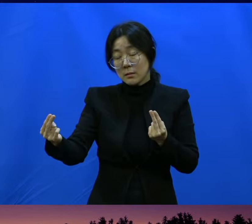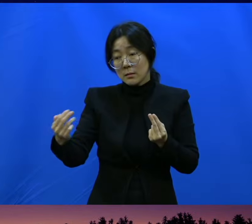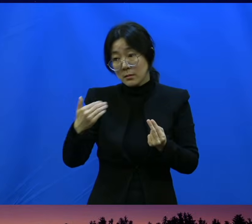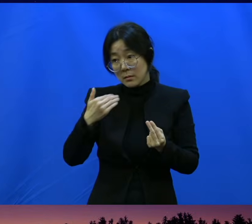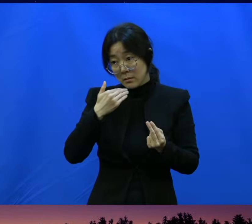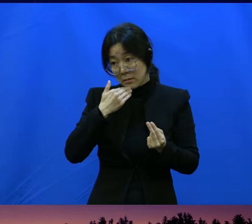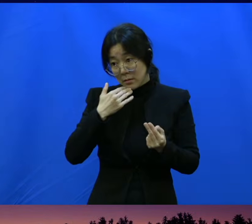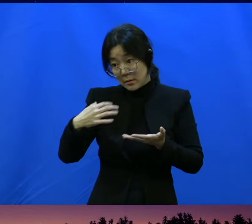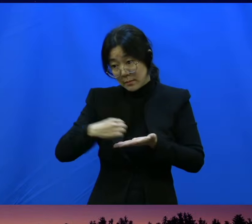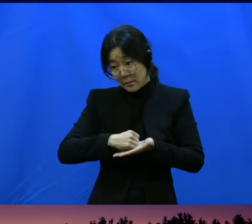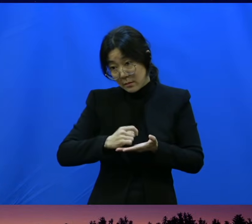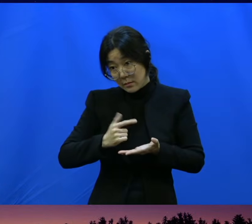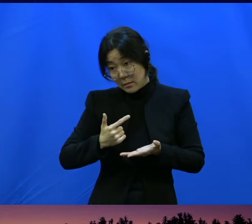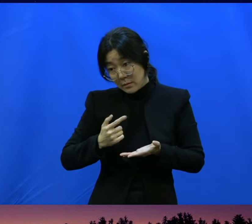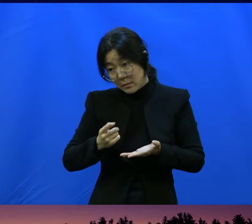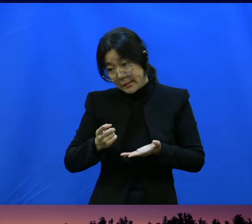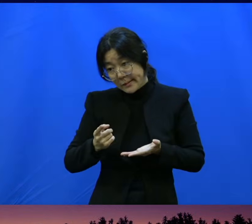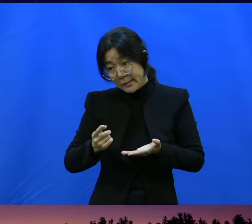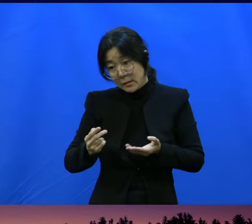성공을 해도 불안한 거죠.